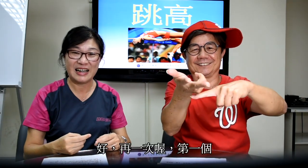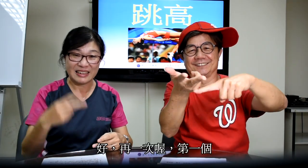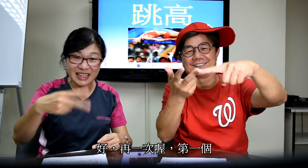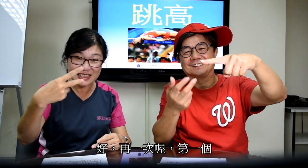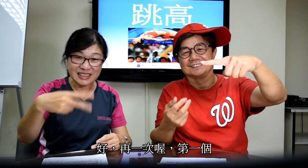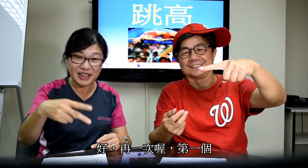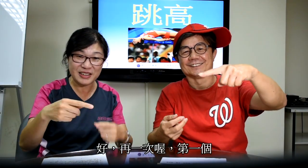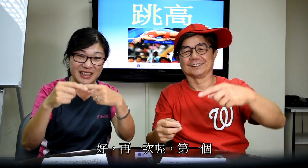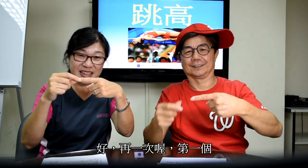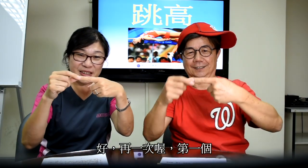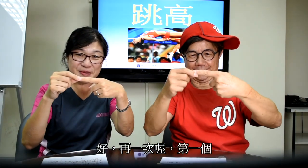好，再一次哦，第一个。